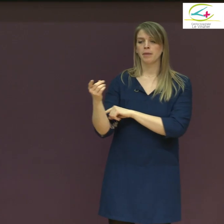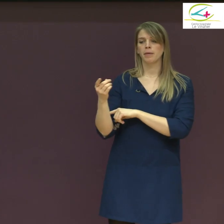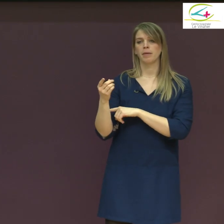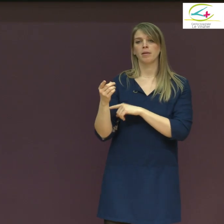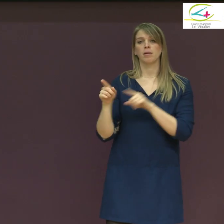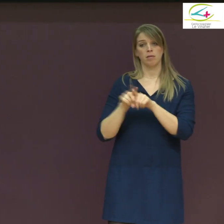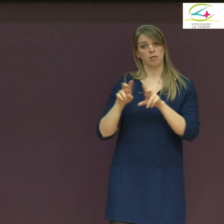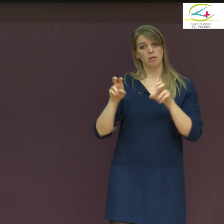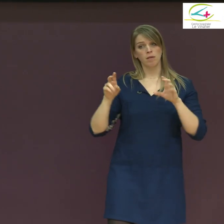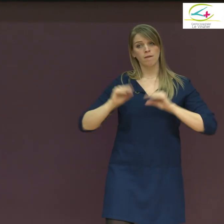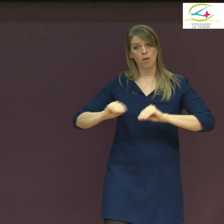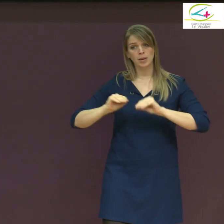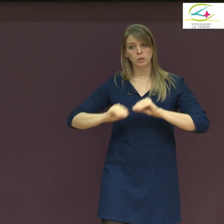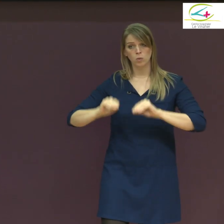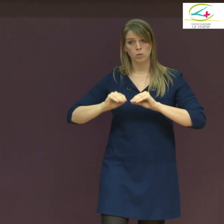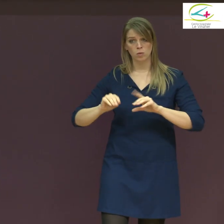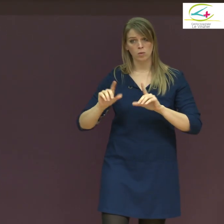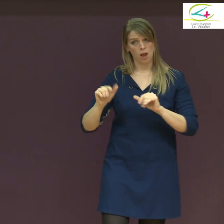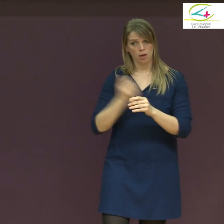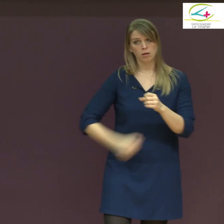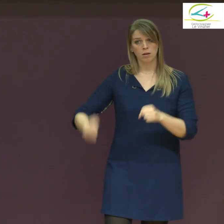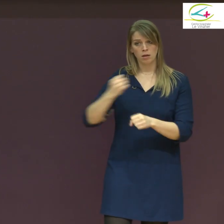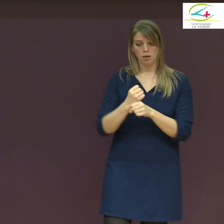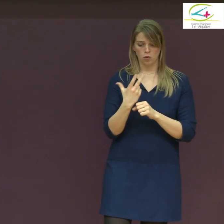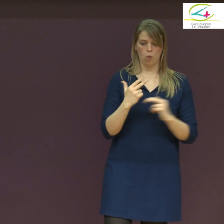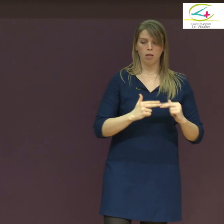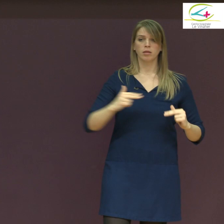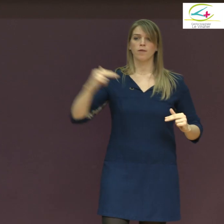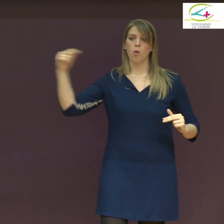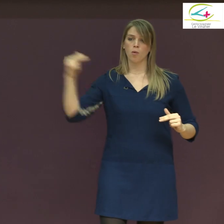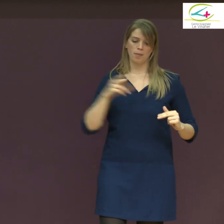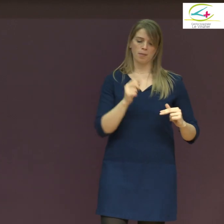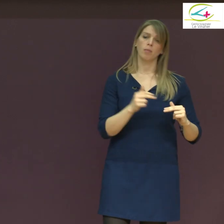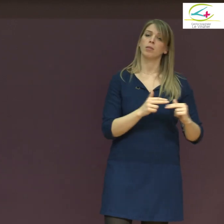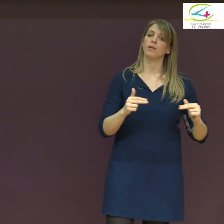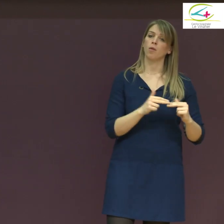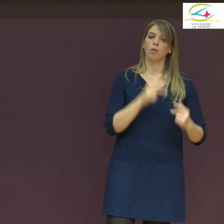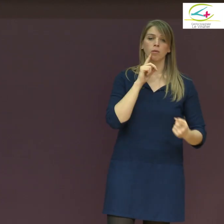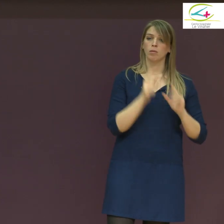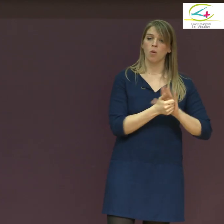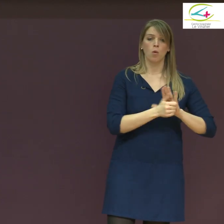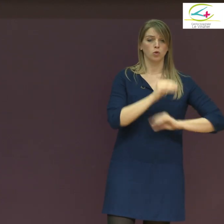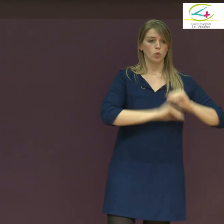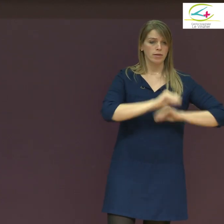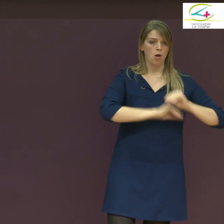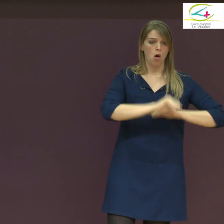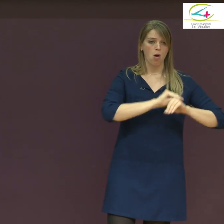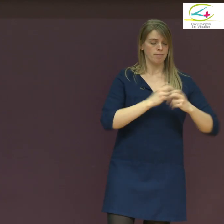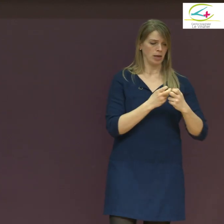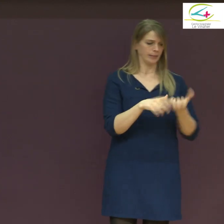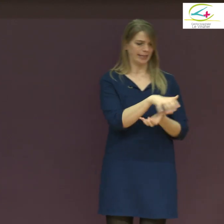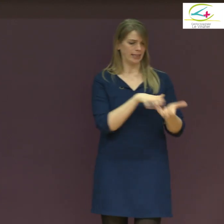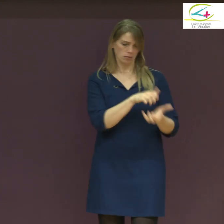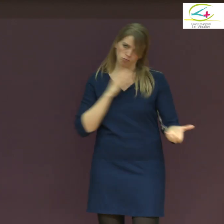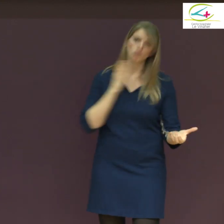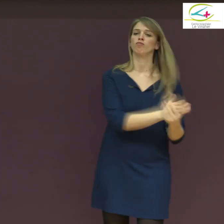une formation en trois paliers. Un palier pour les soignants, qui est axé sur l'intervention de crise. On voit bien que c'est